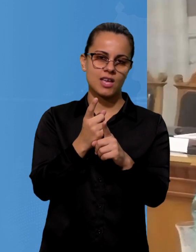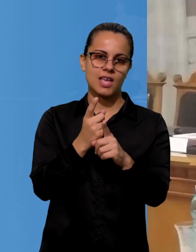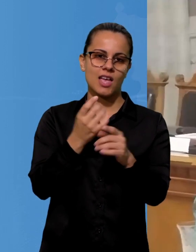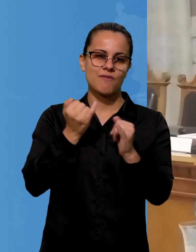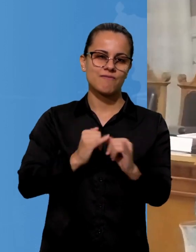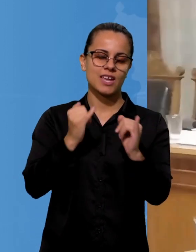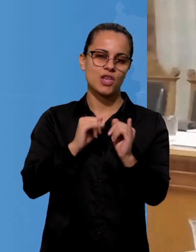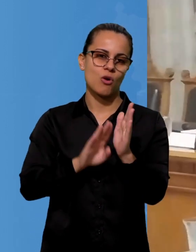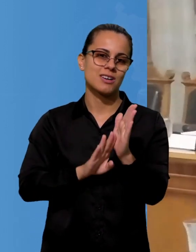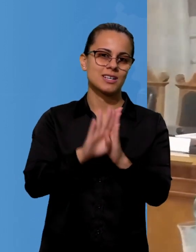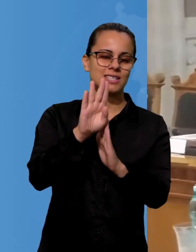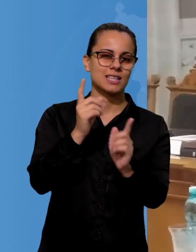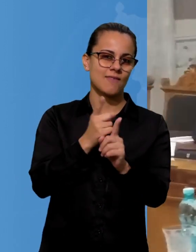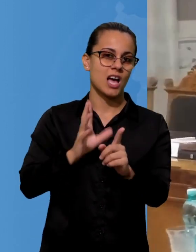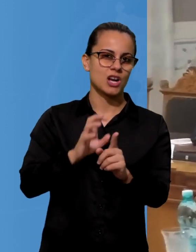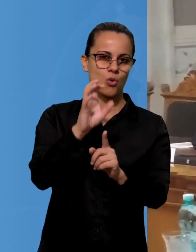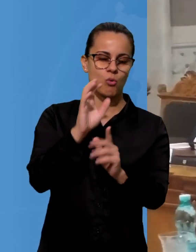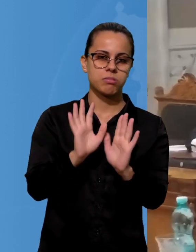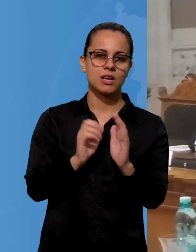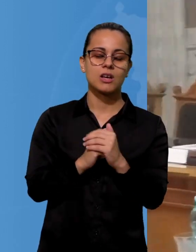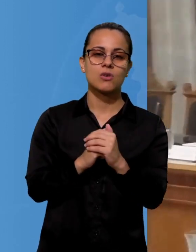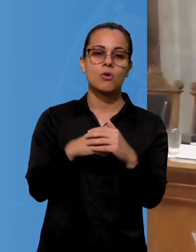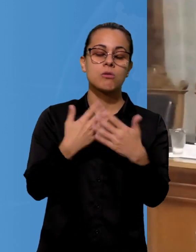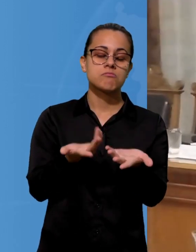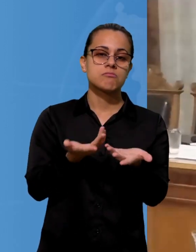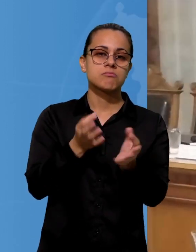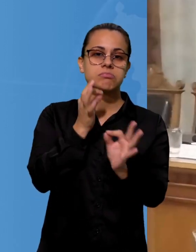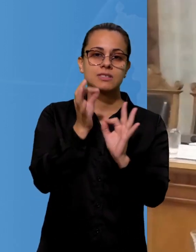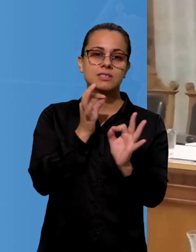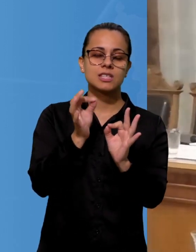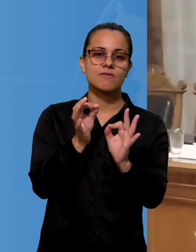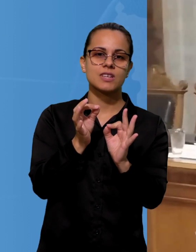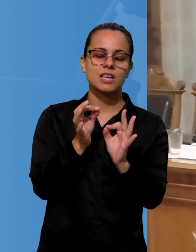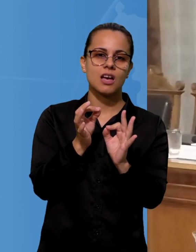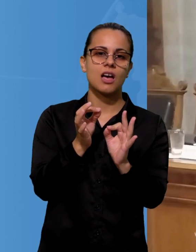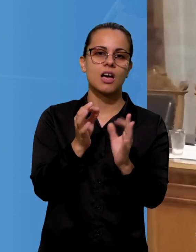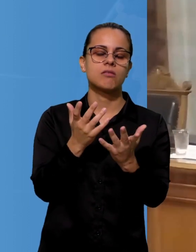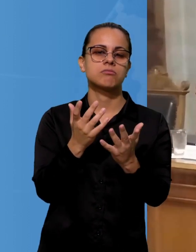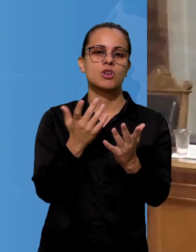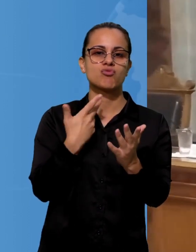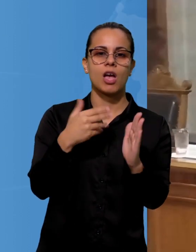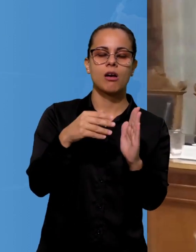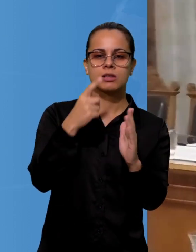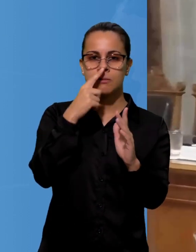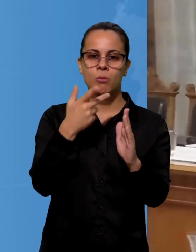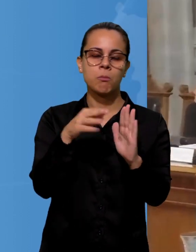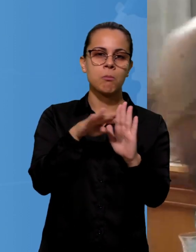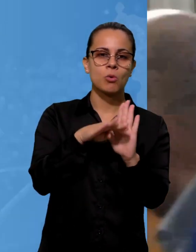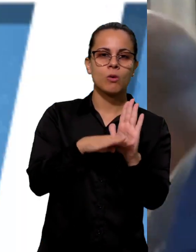demografico diverso. Detto ciò, non è che deve essere programmato come